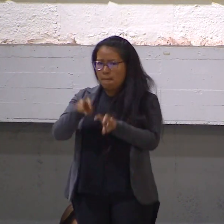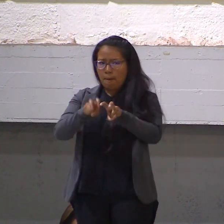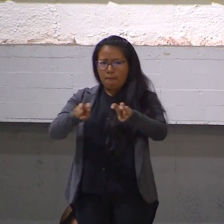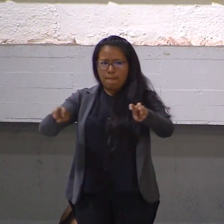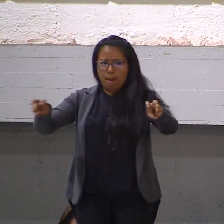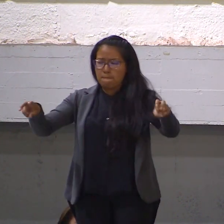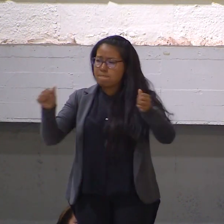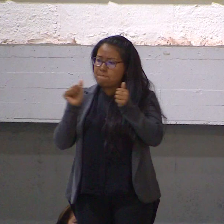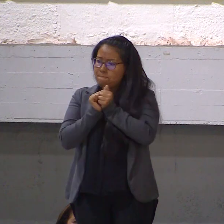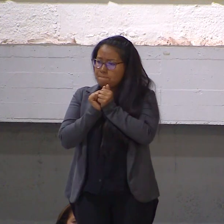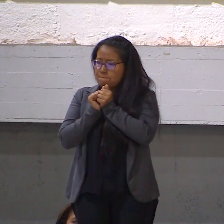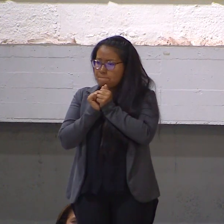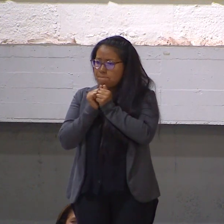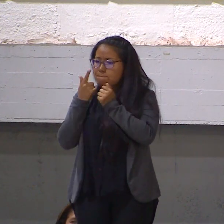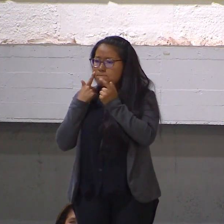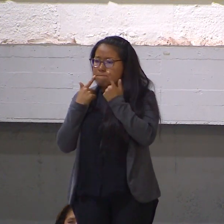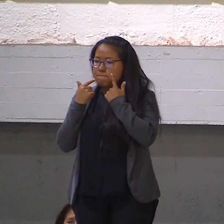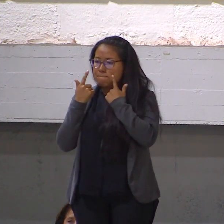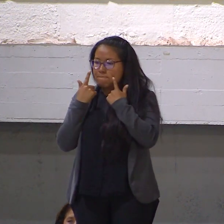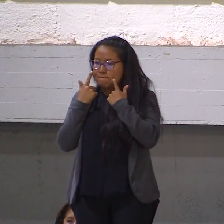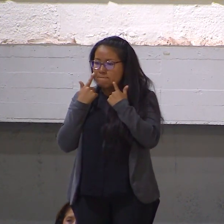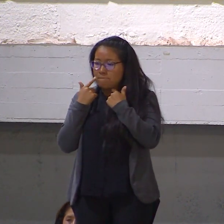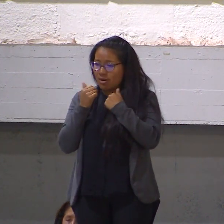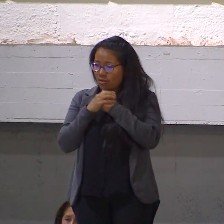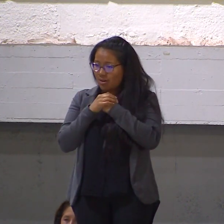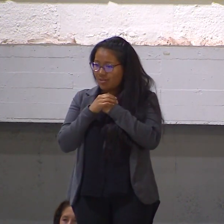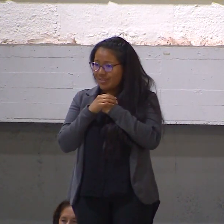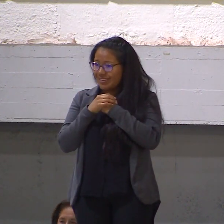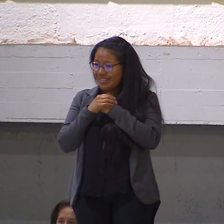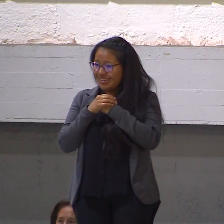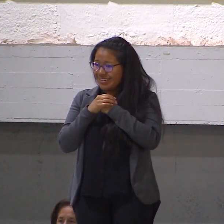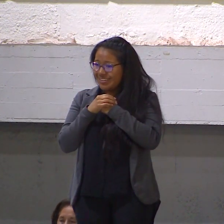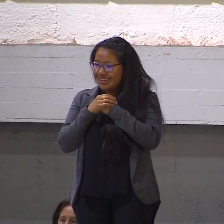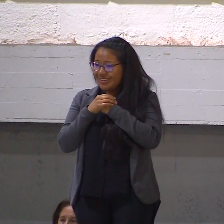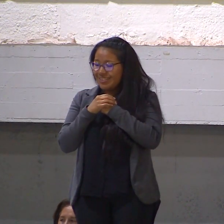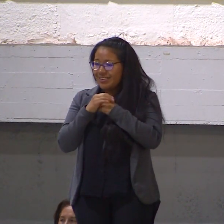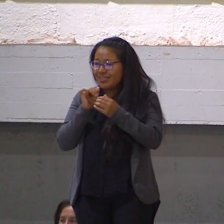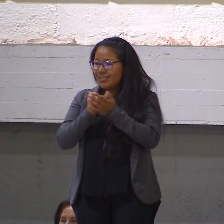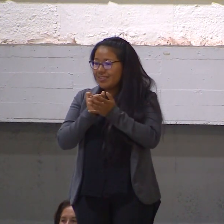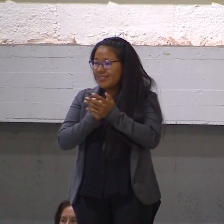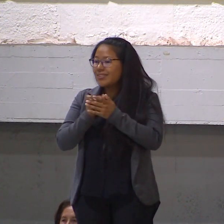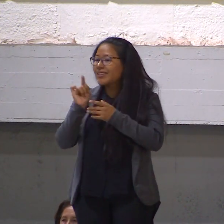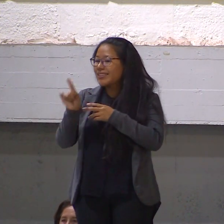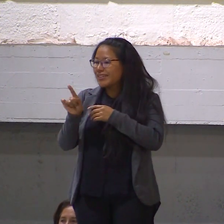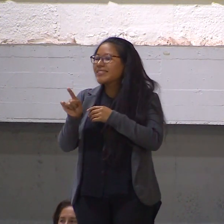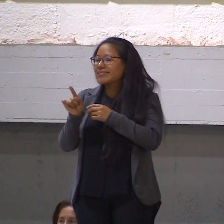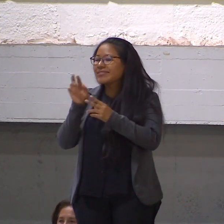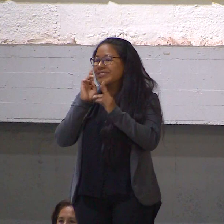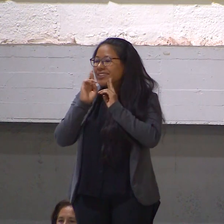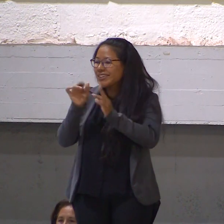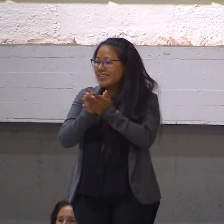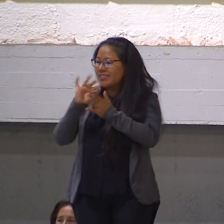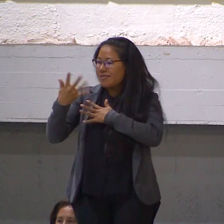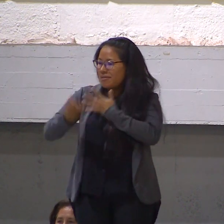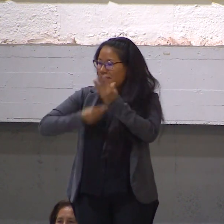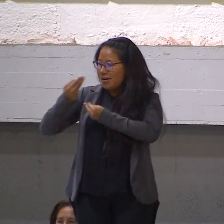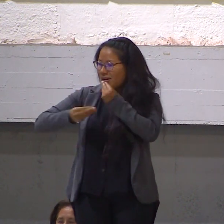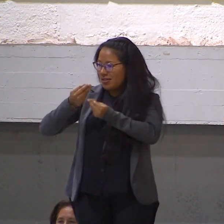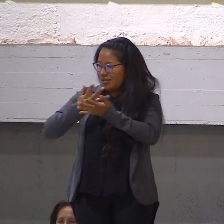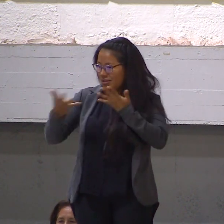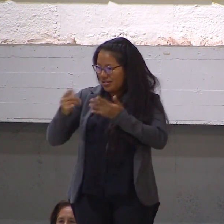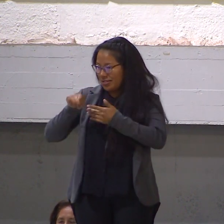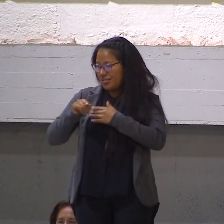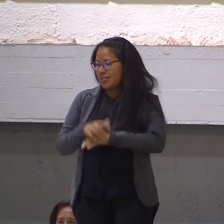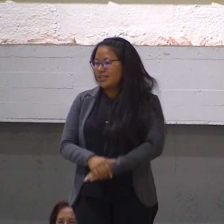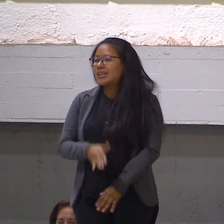nosotros y pues qué bueno poder seguir conociendo todo lo que ellos han hecho muchísimas gracias